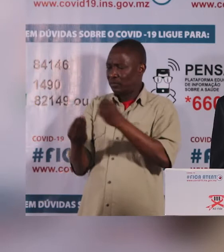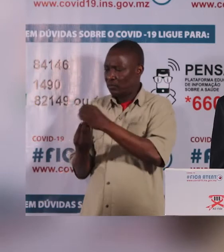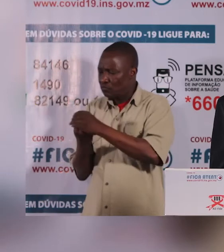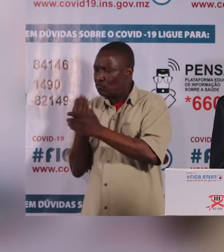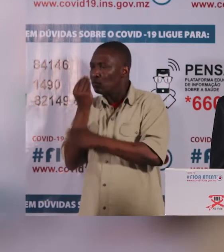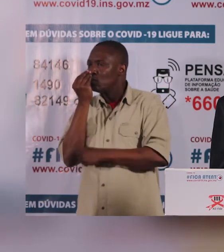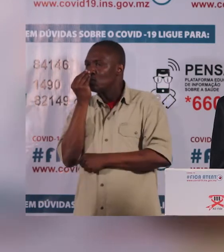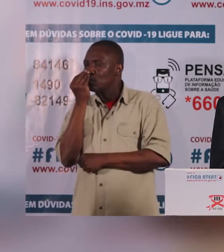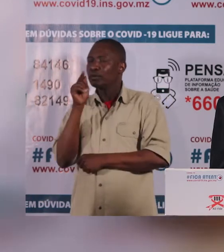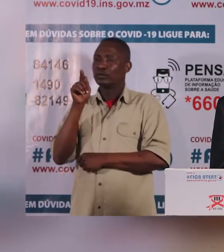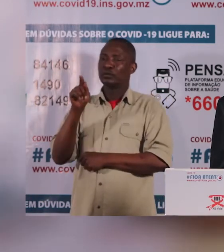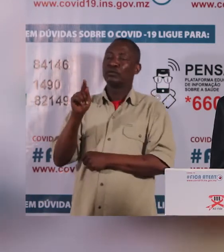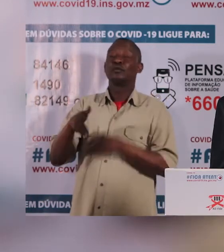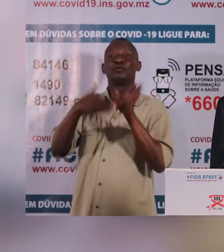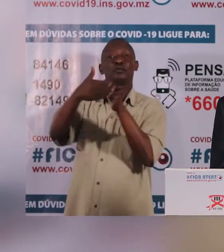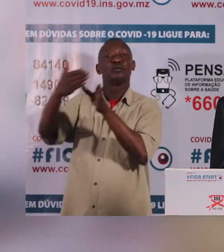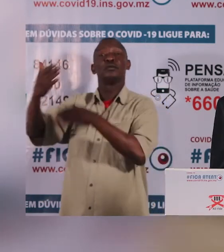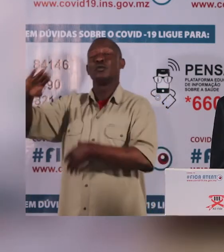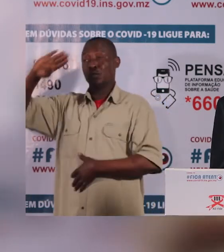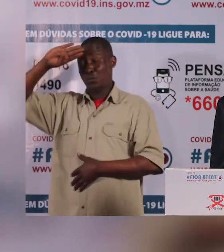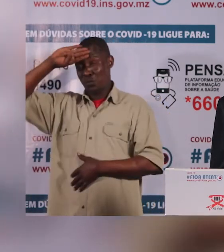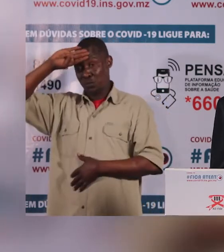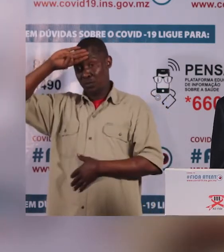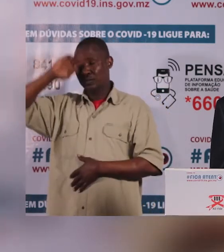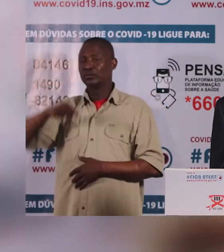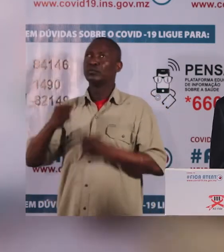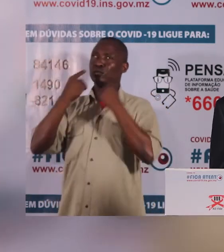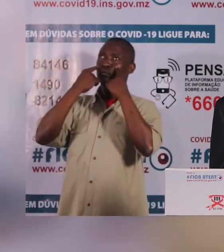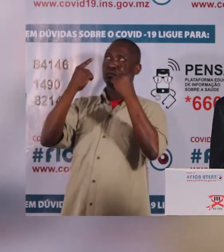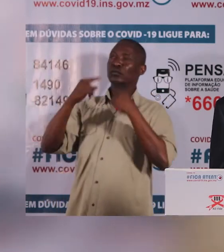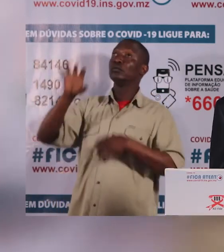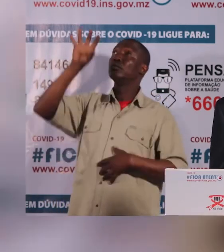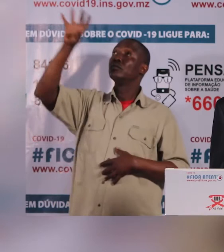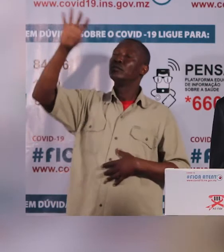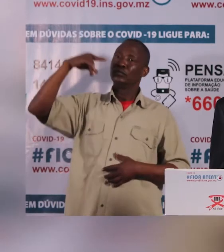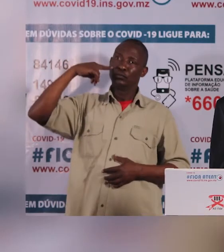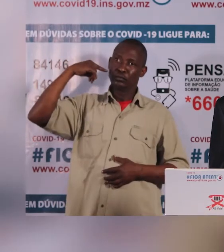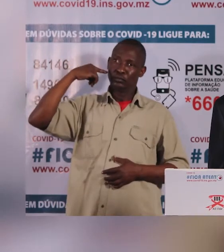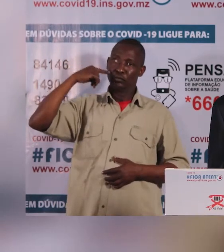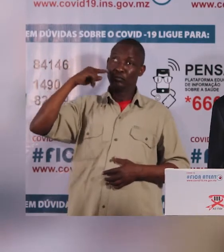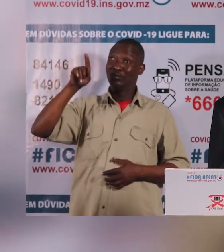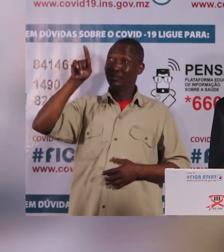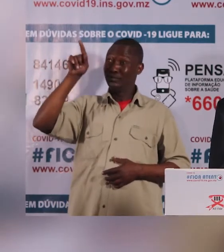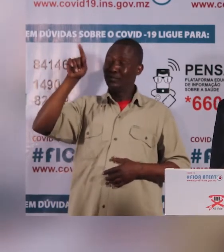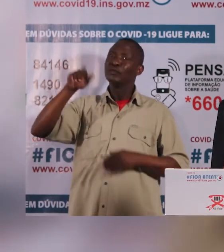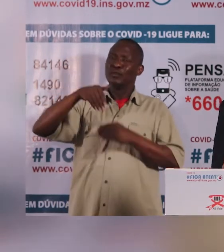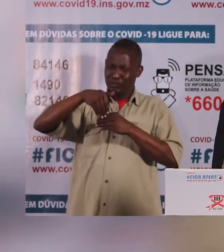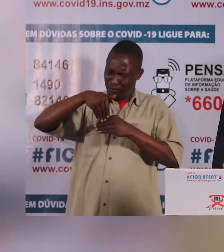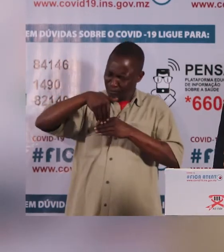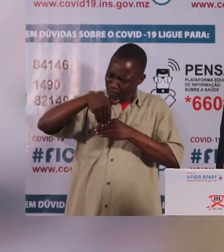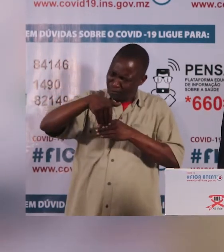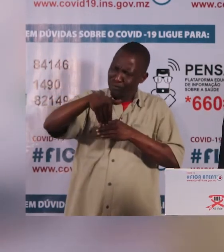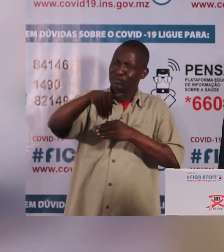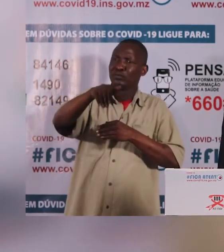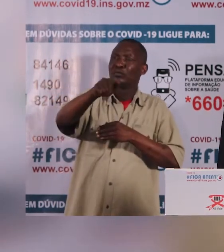positividade. E vemos que Cabo Delgado tem mantido uma taxa de positividade nas amostras testadas que é